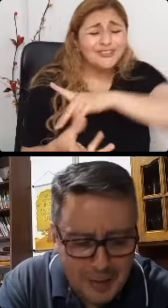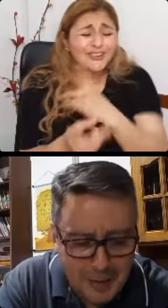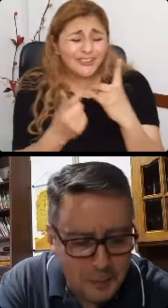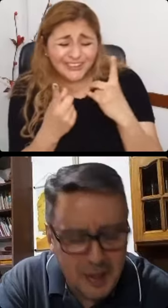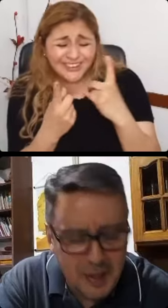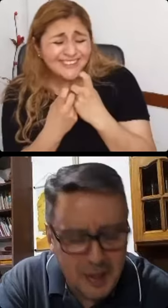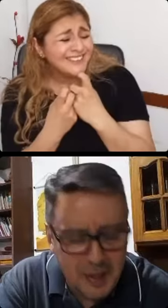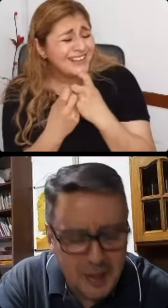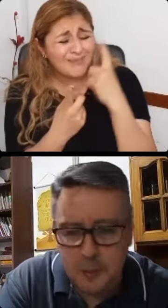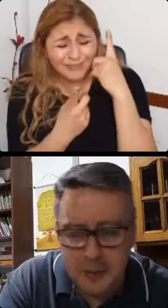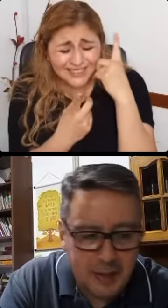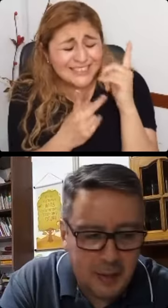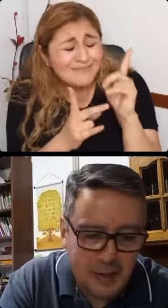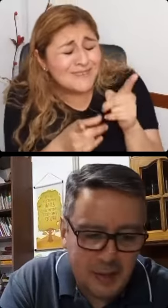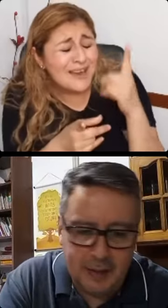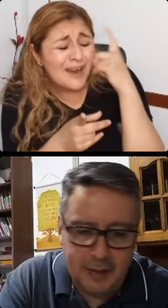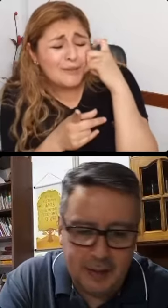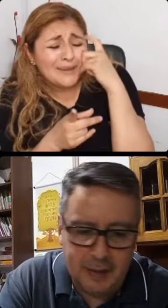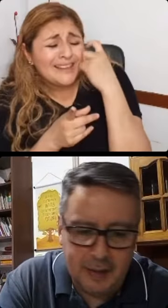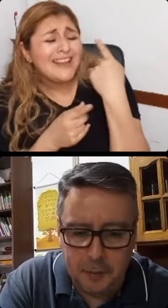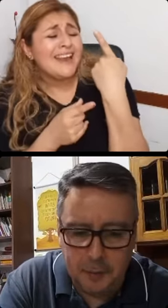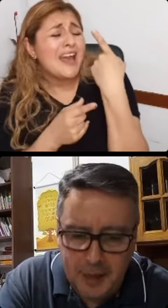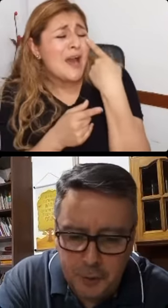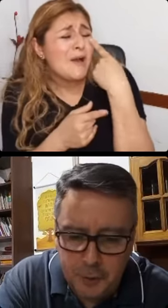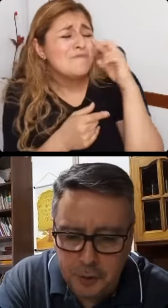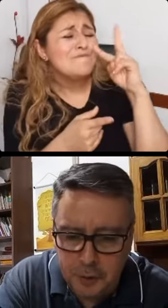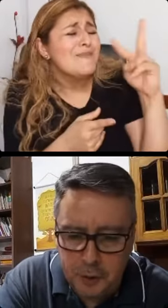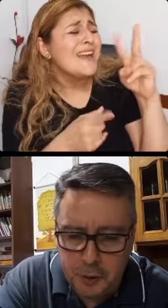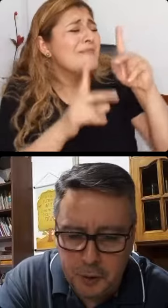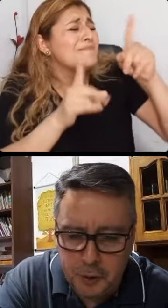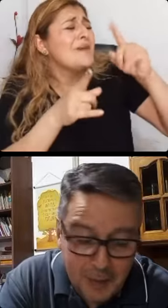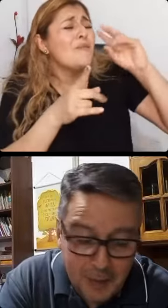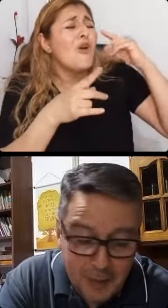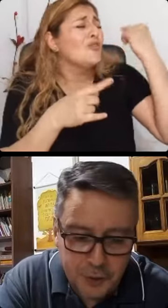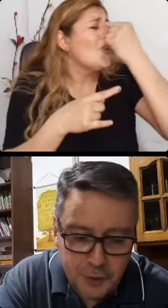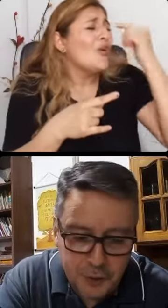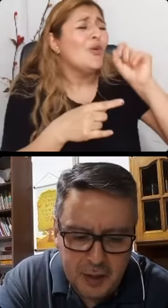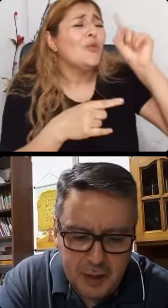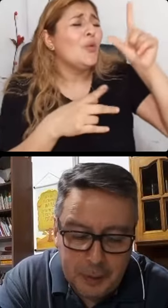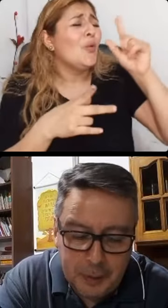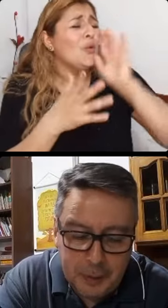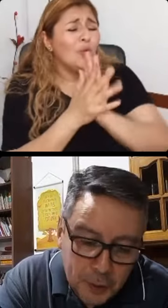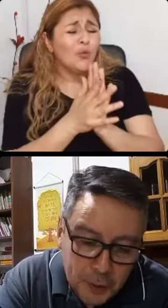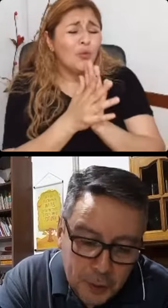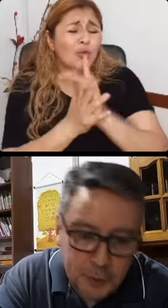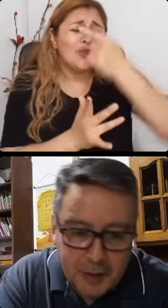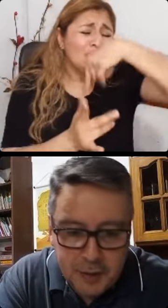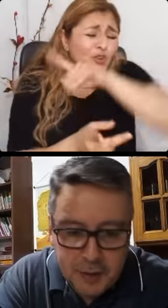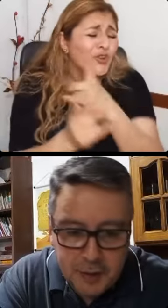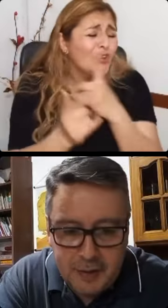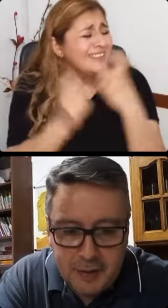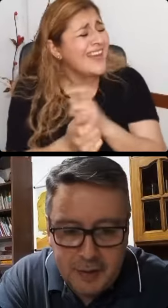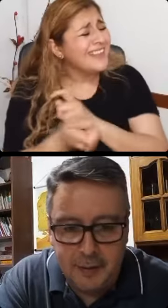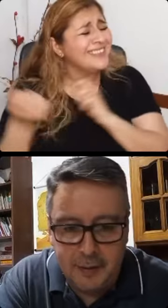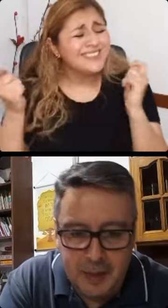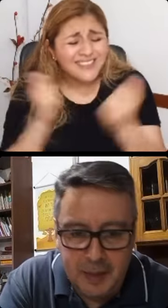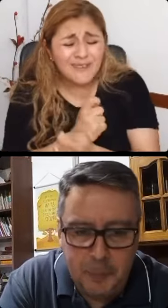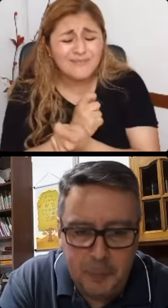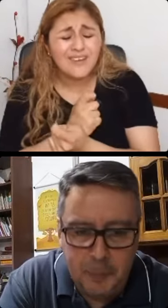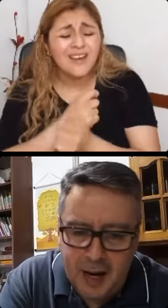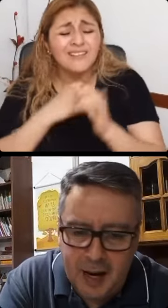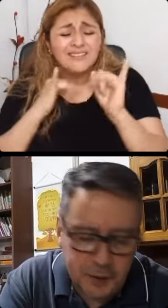cambiar nuestras miradas Señor miramos con ojos humanos y nuestros ojos humanos Señor están